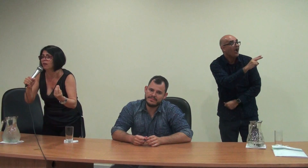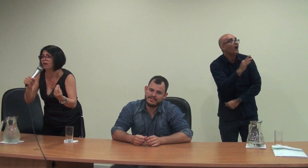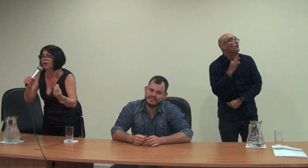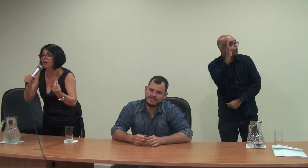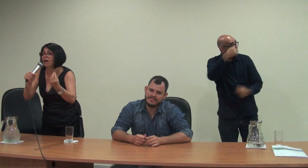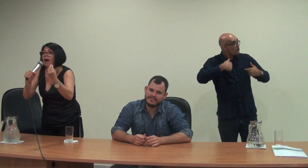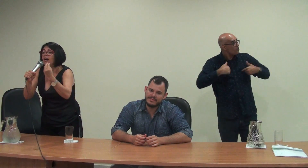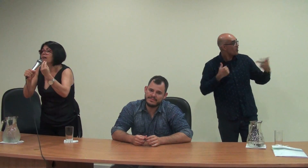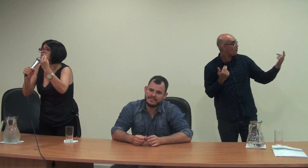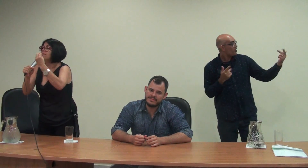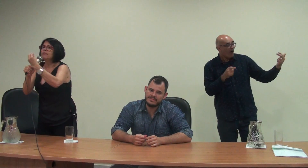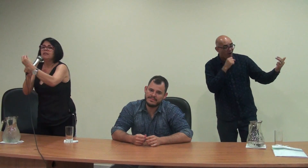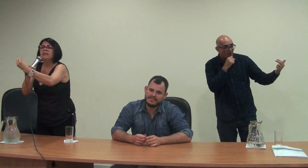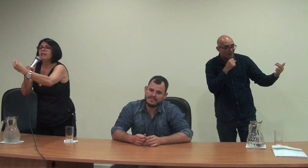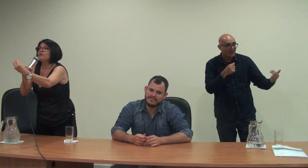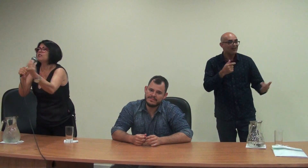fundamental.